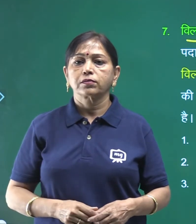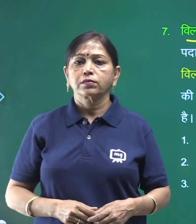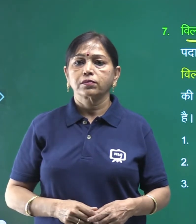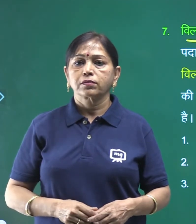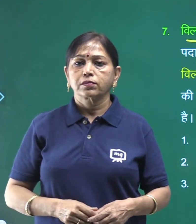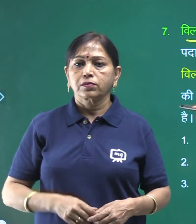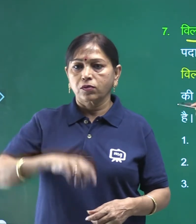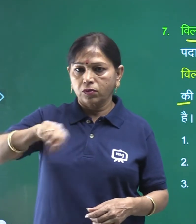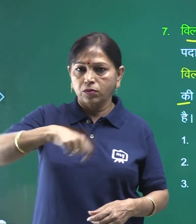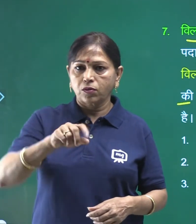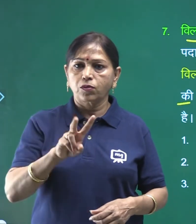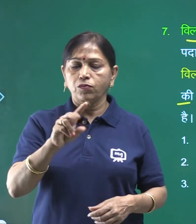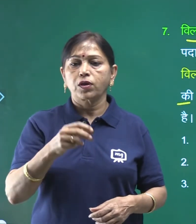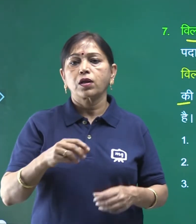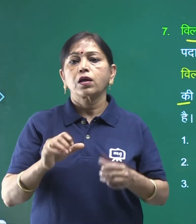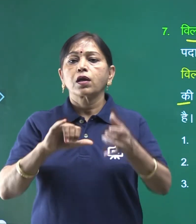विलयन पदार्थ की